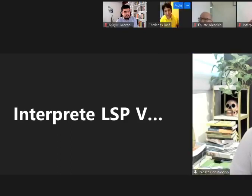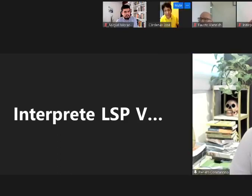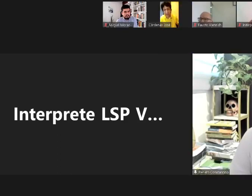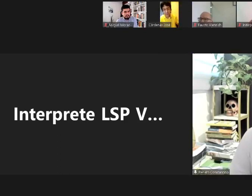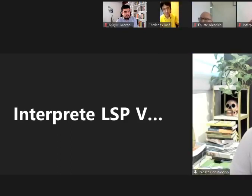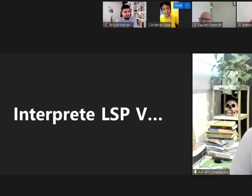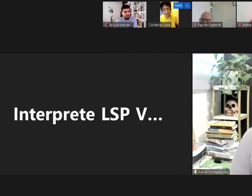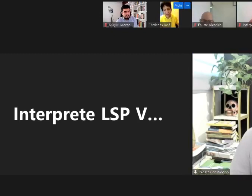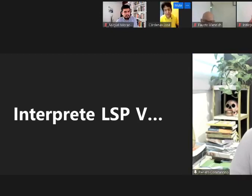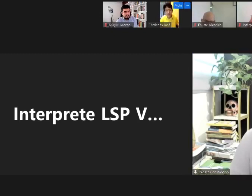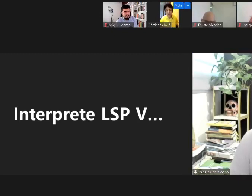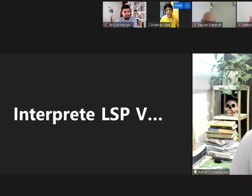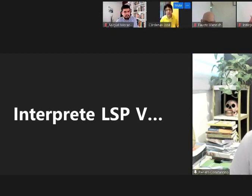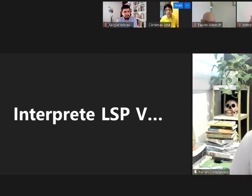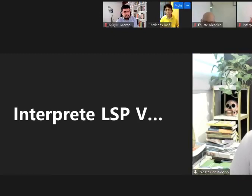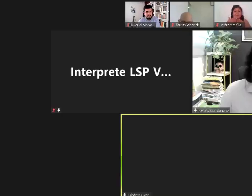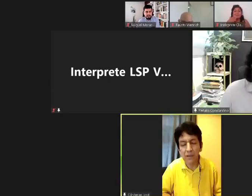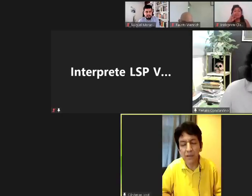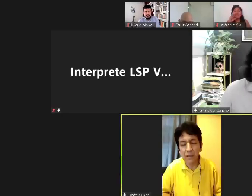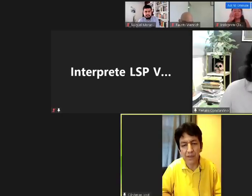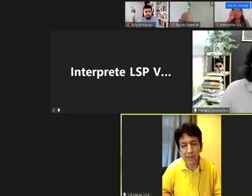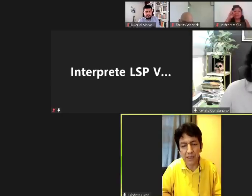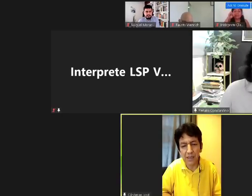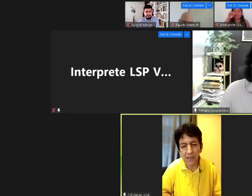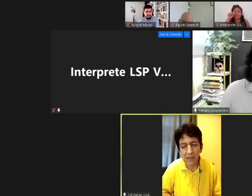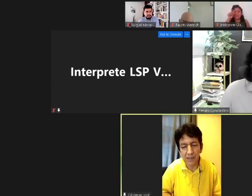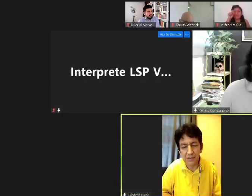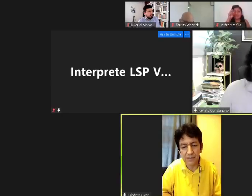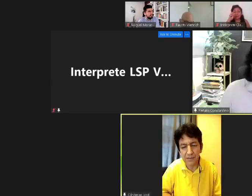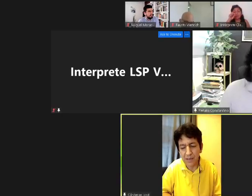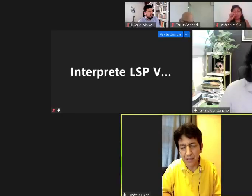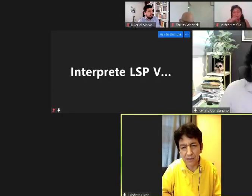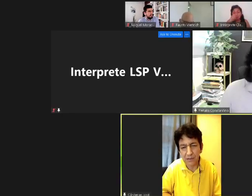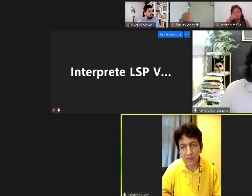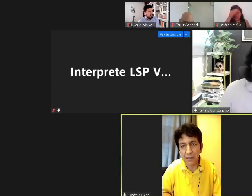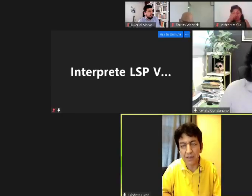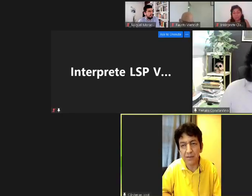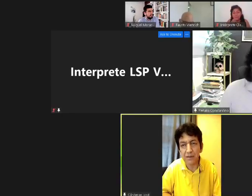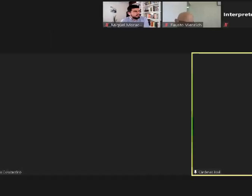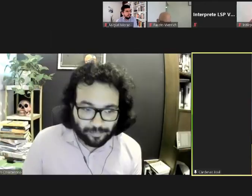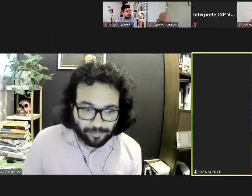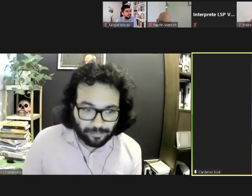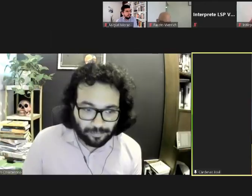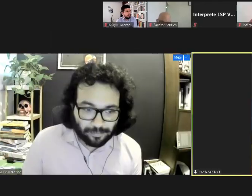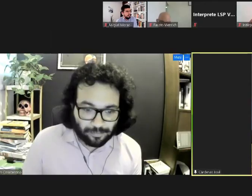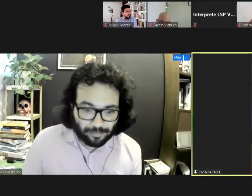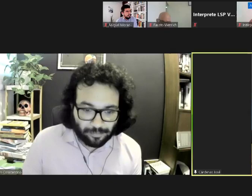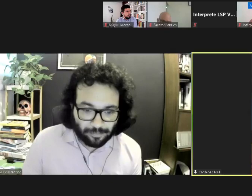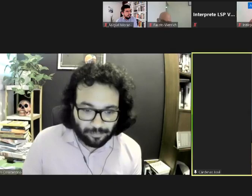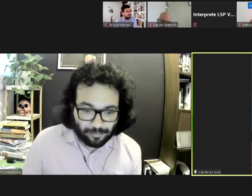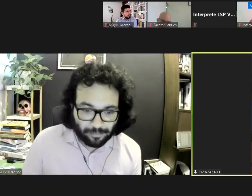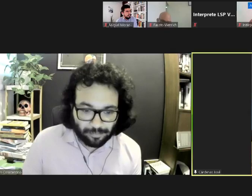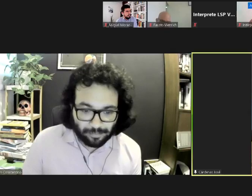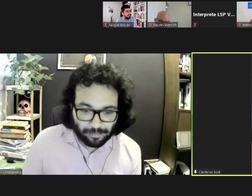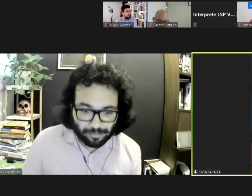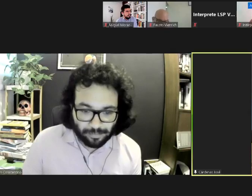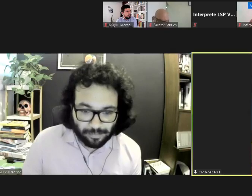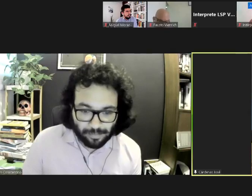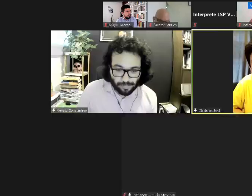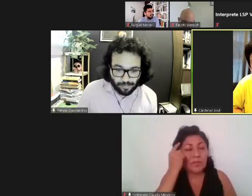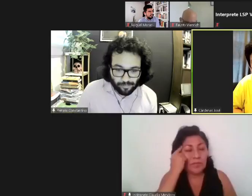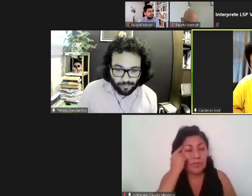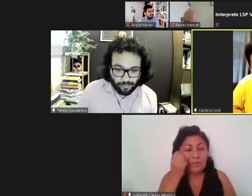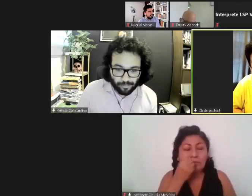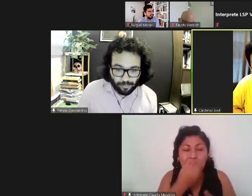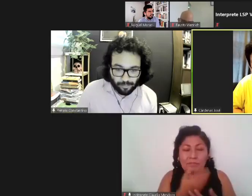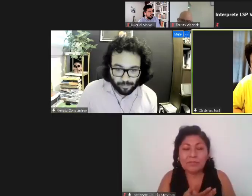Gracias, Renato. Sin duda, es importante las reflexiones que nos comentas. Digamos, Accesin